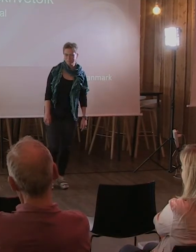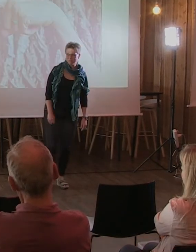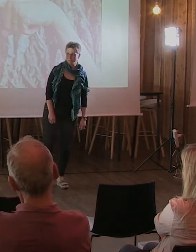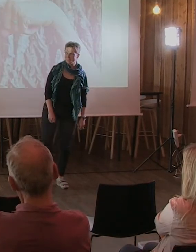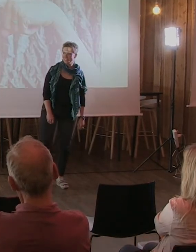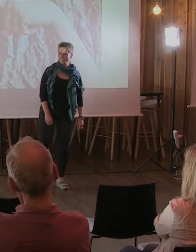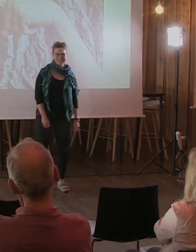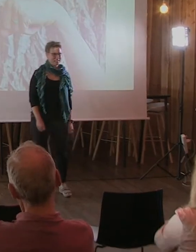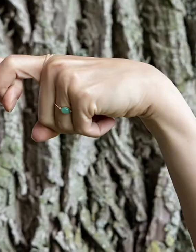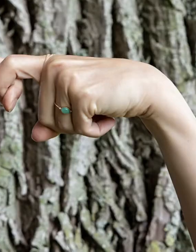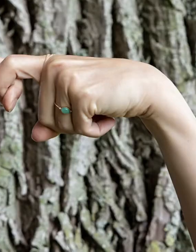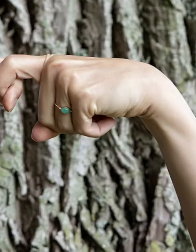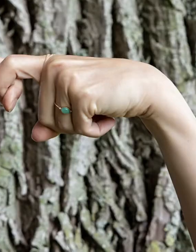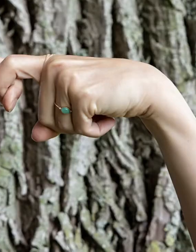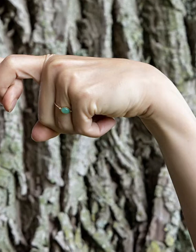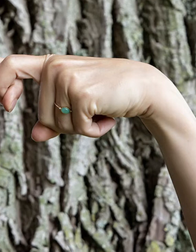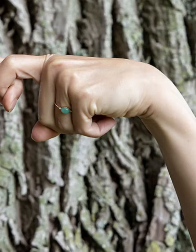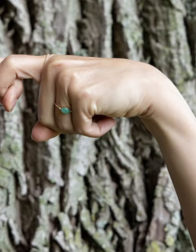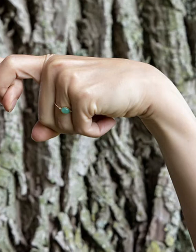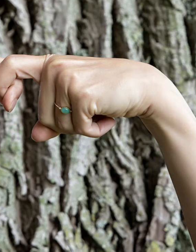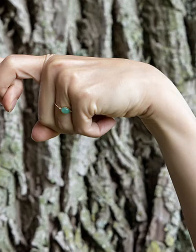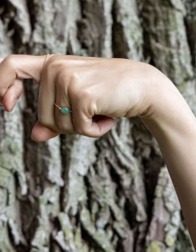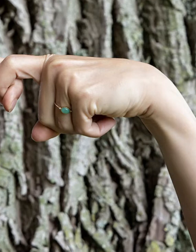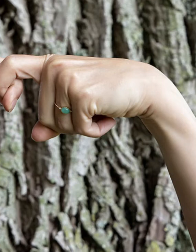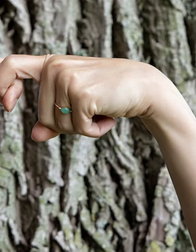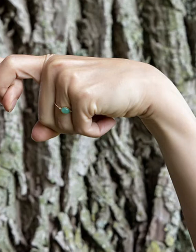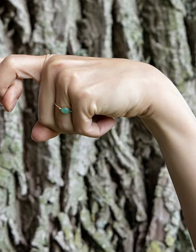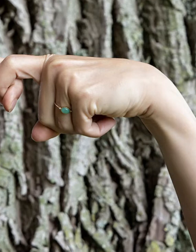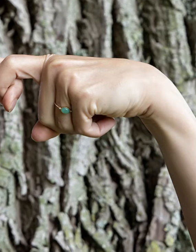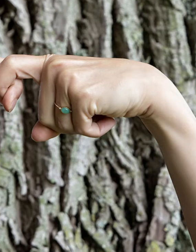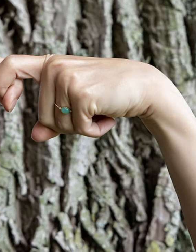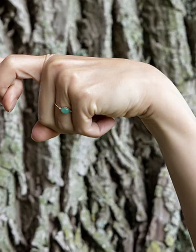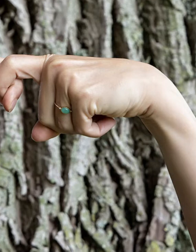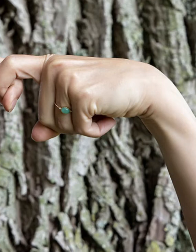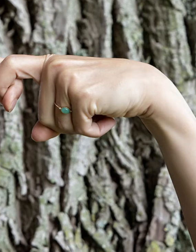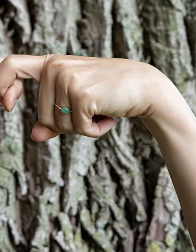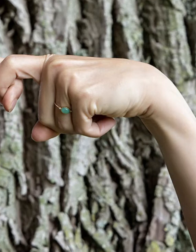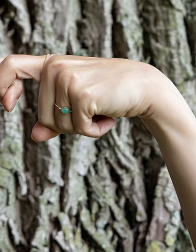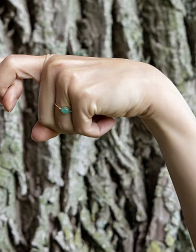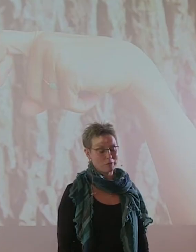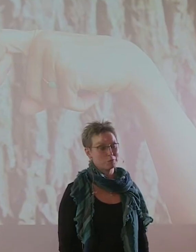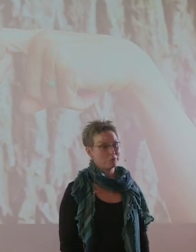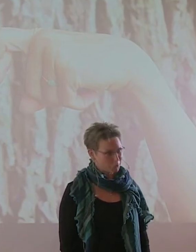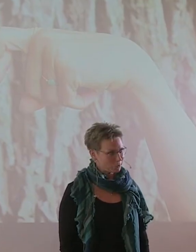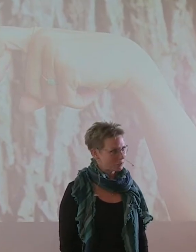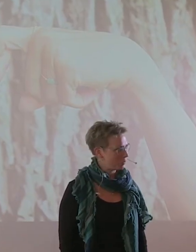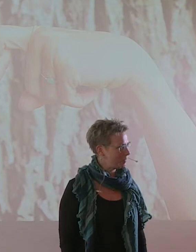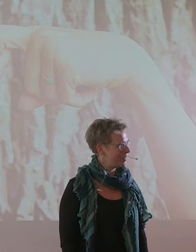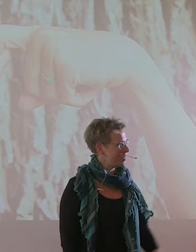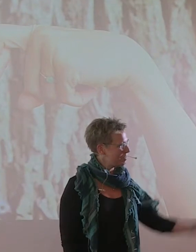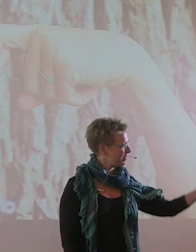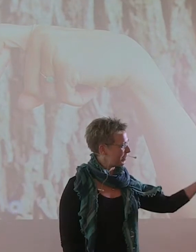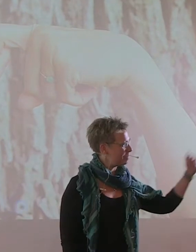er klar. Jeg hedder Antonia, og jeg er tegnsprogstolk, jeg er skrivetolk, og så er jeg underviser på Københavns